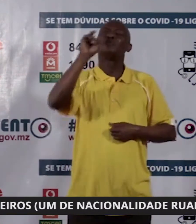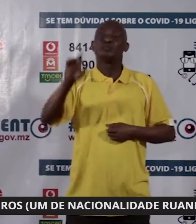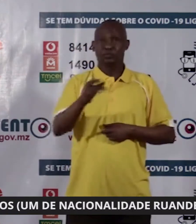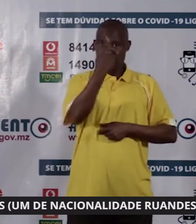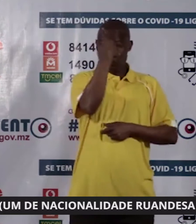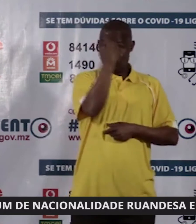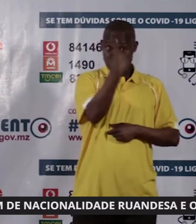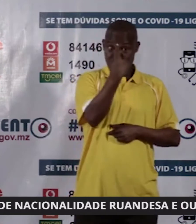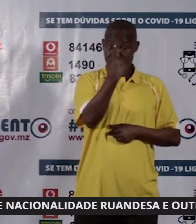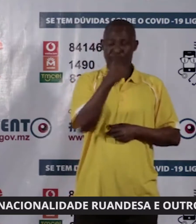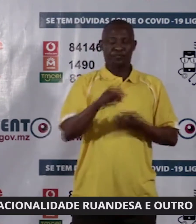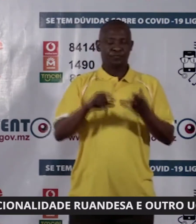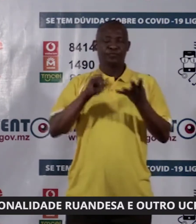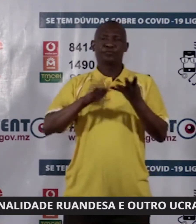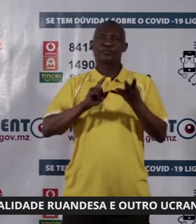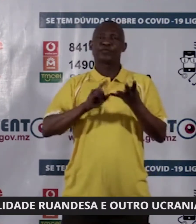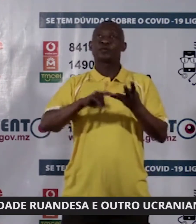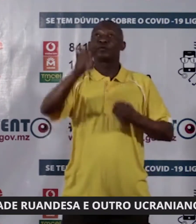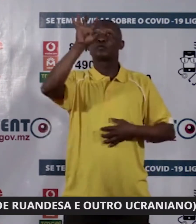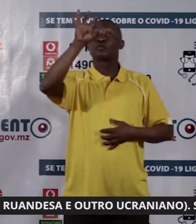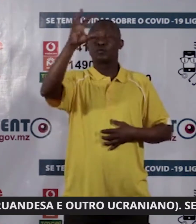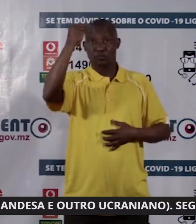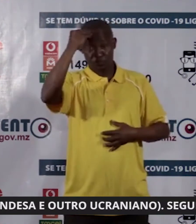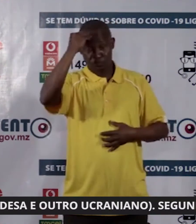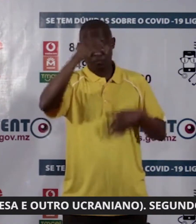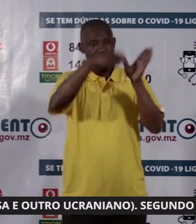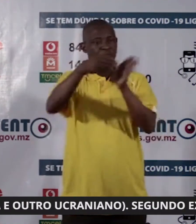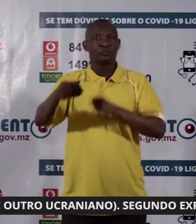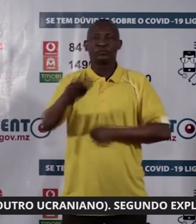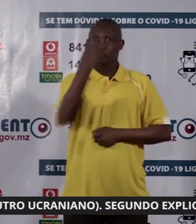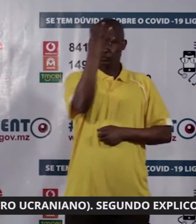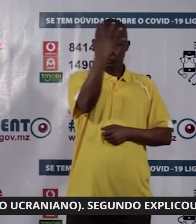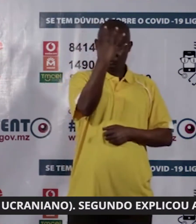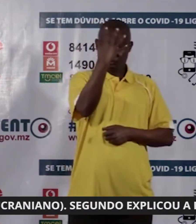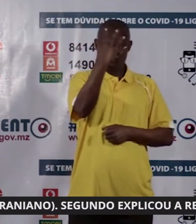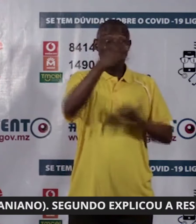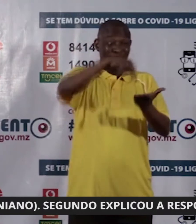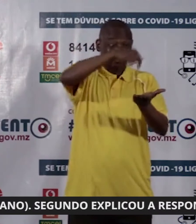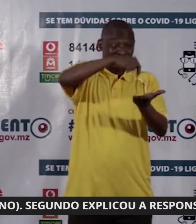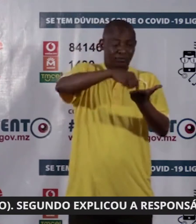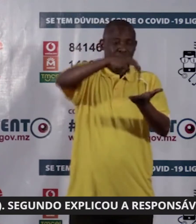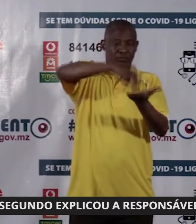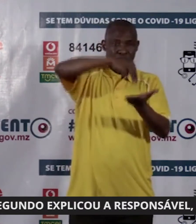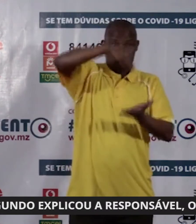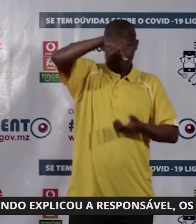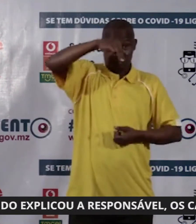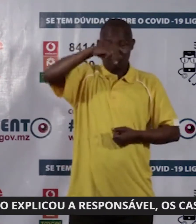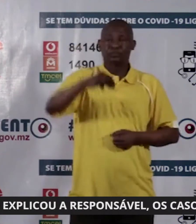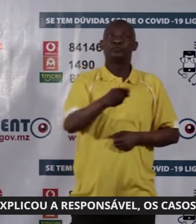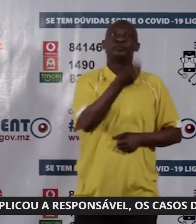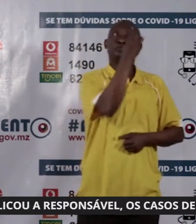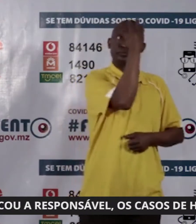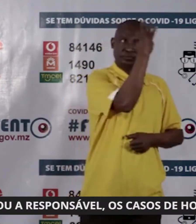positivos. 4 casos na província de Maputo, sendo 3 na cidade da Matola e 1 no distrito de